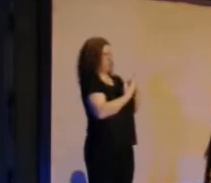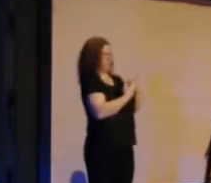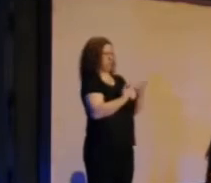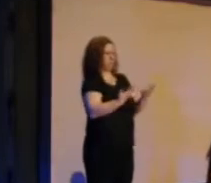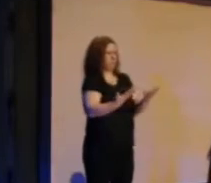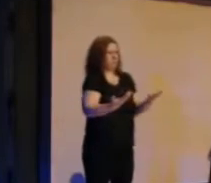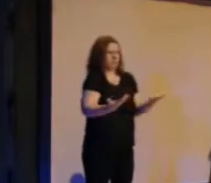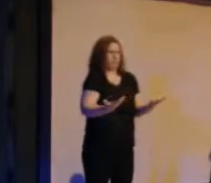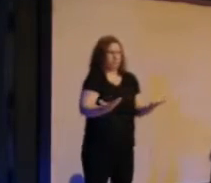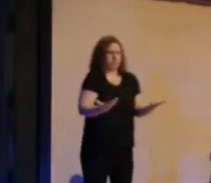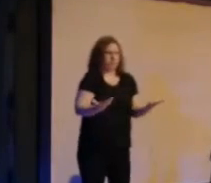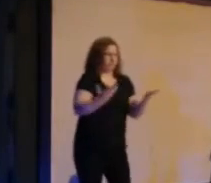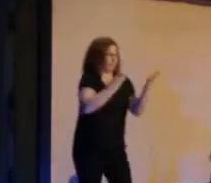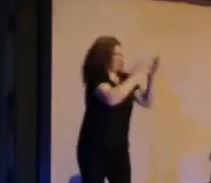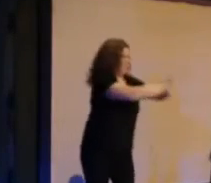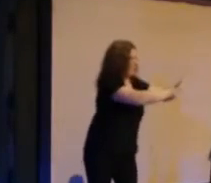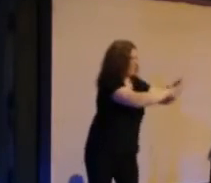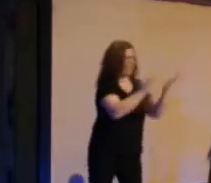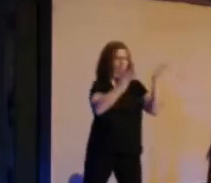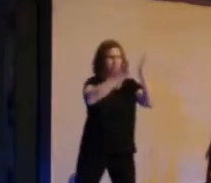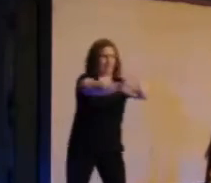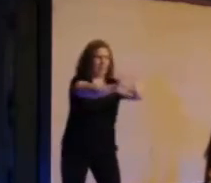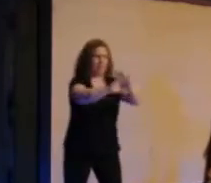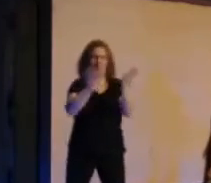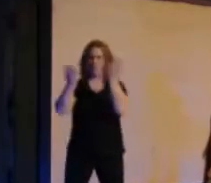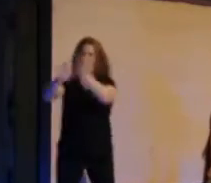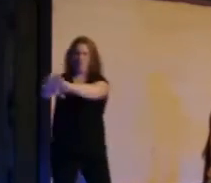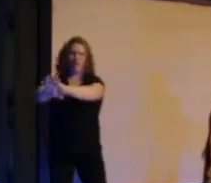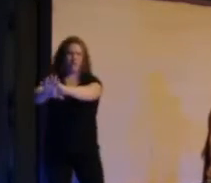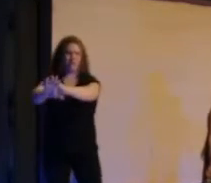Son muchos los ropajes de la ausencia.